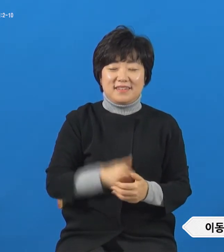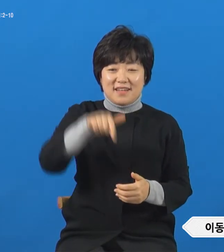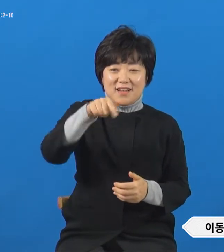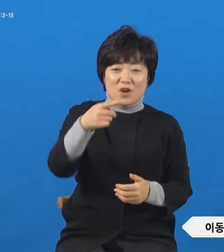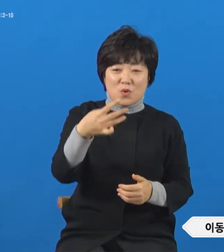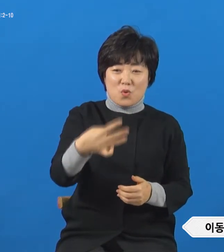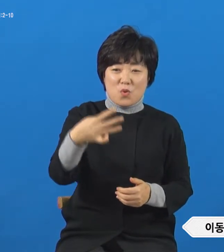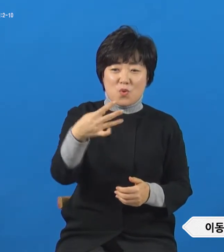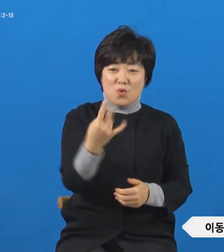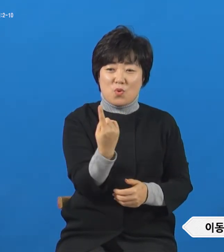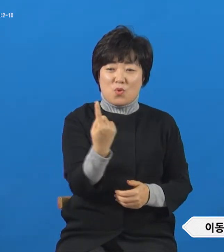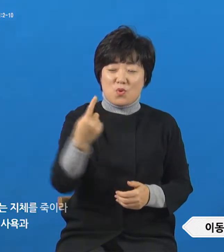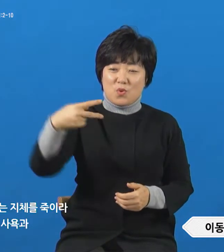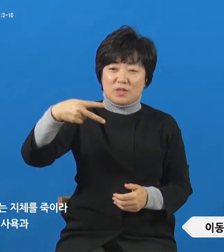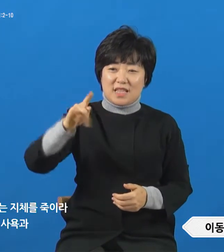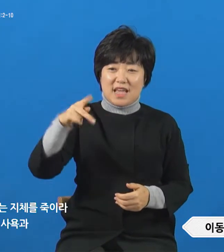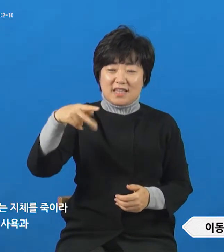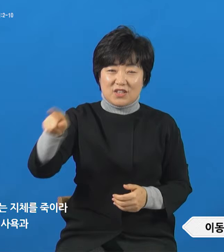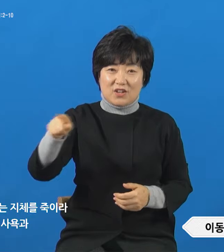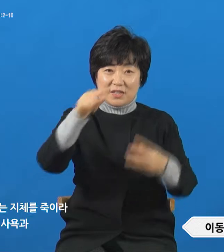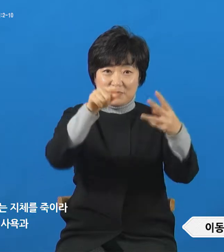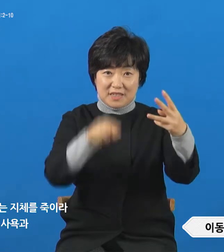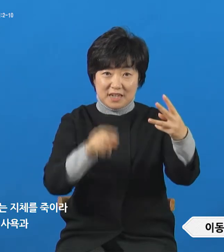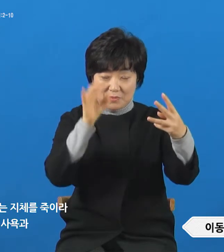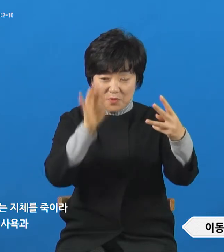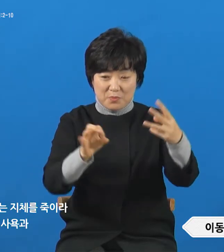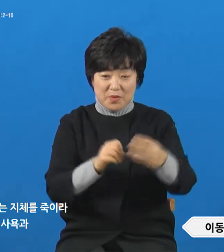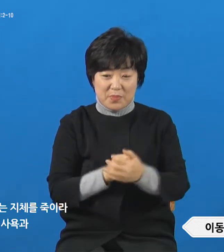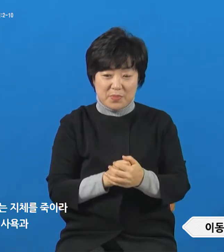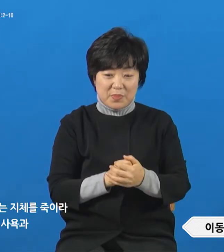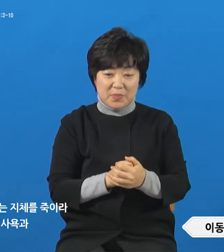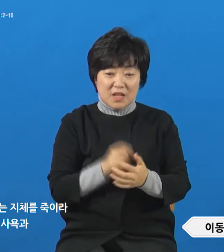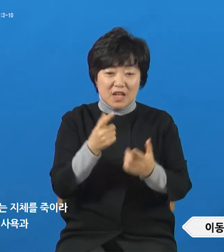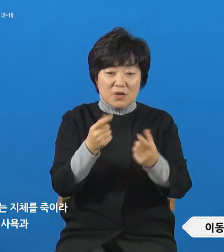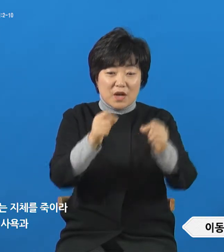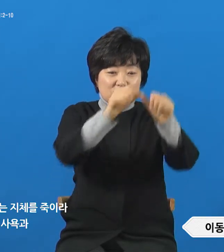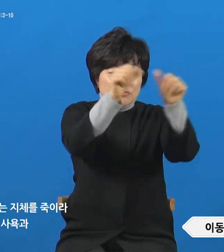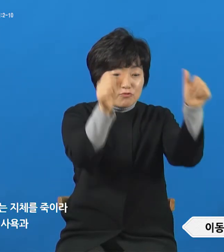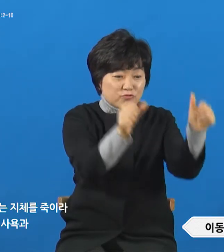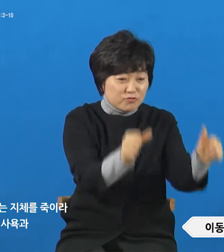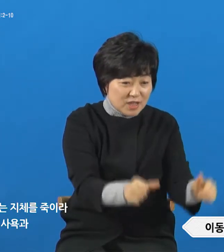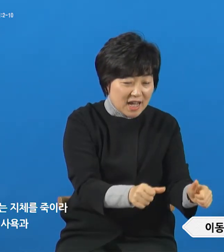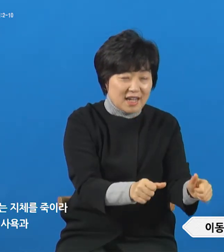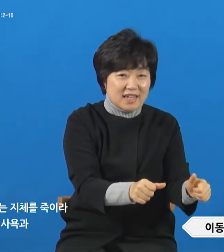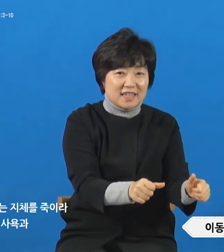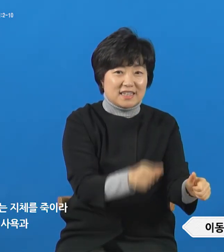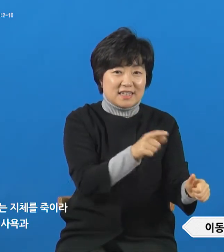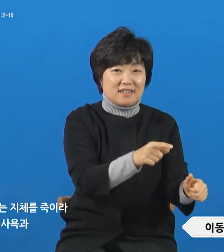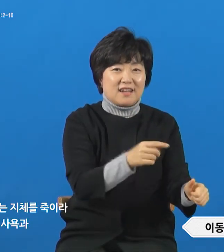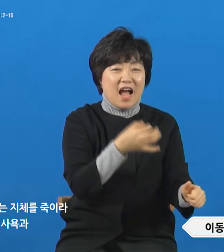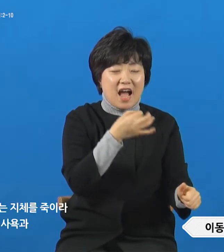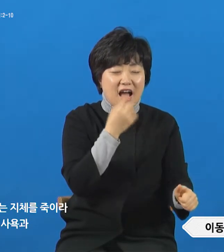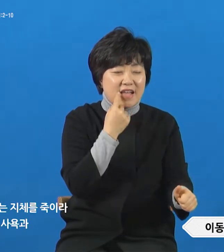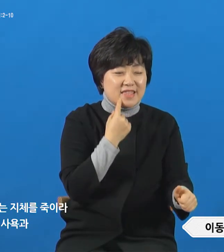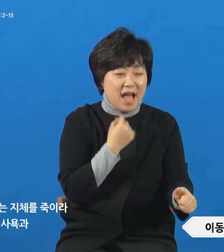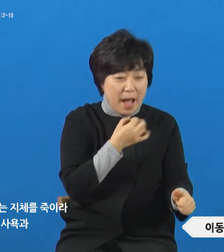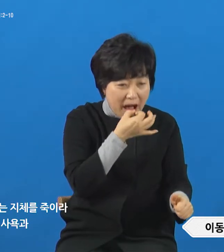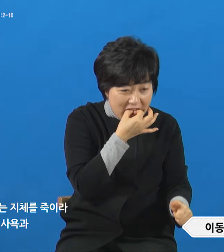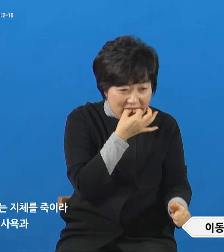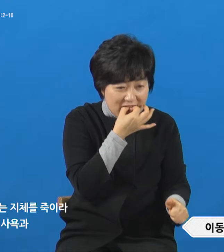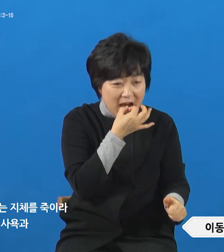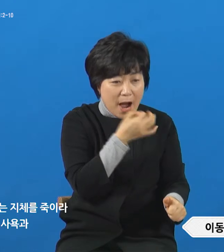골로새서 3장 5절에 보면 신약 성경은 이런 우상의 정체를 가리켜서 이렇게 말합니다. 탐심은